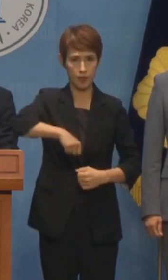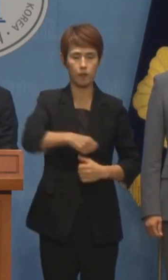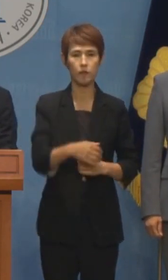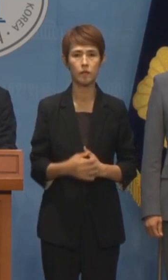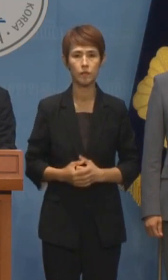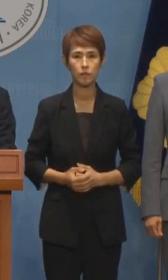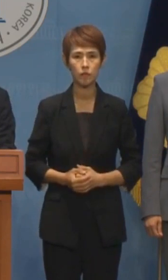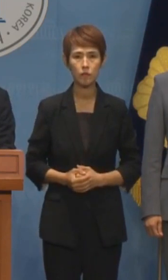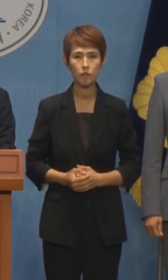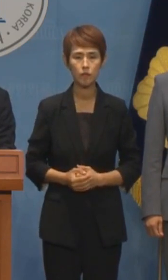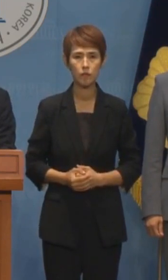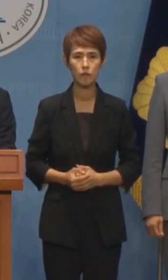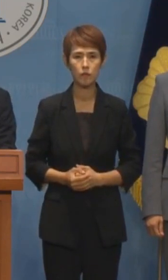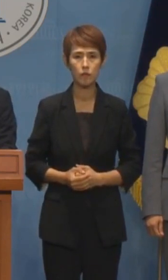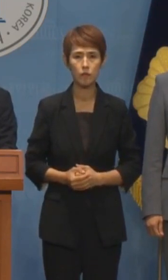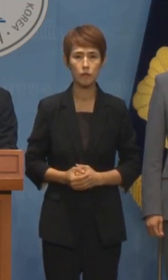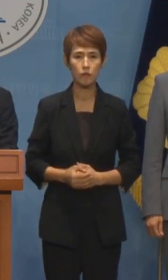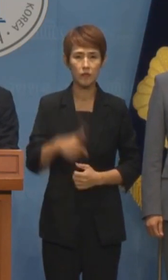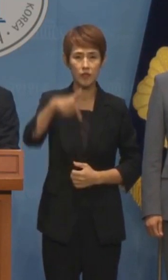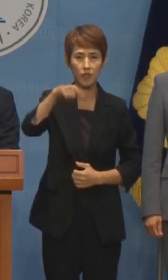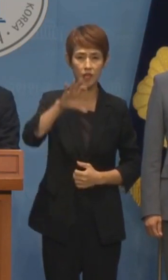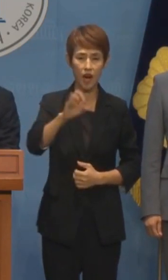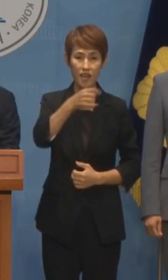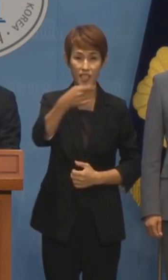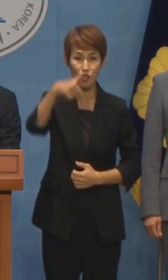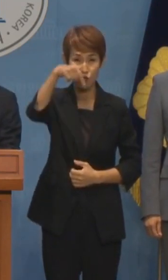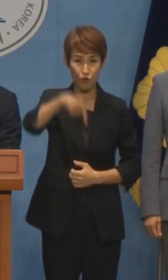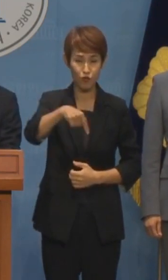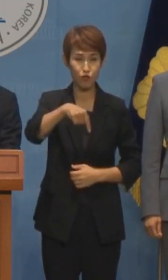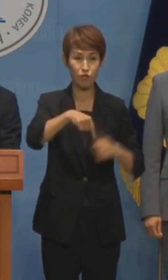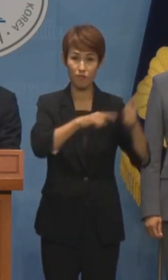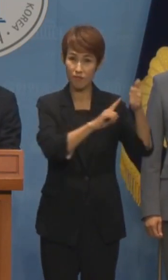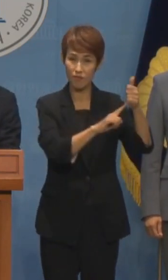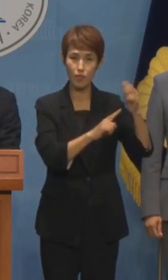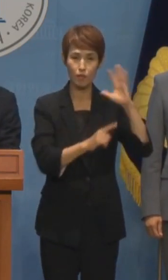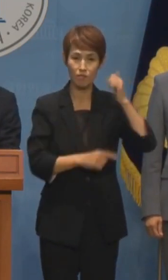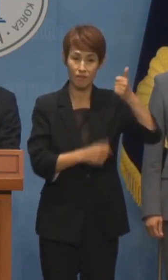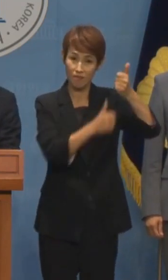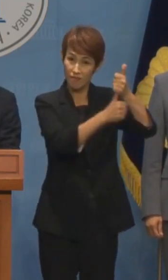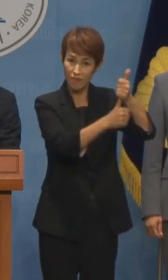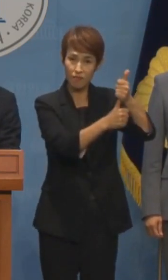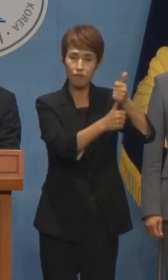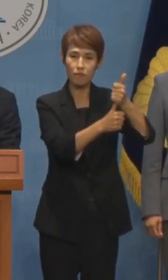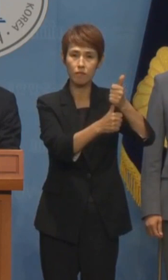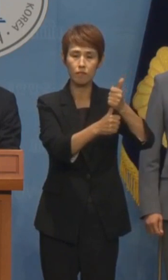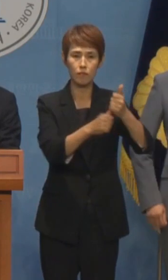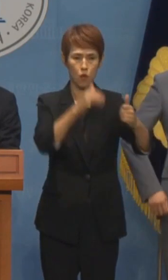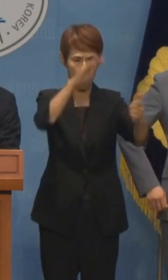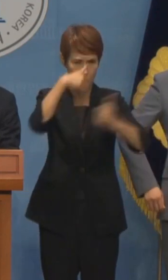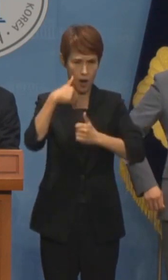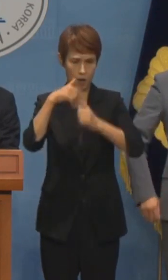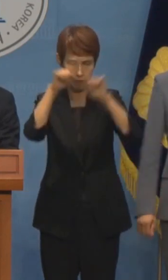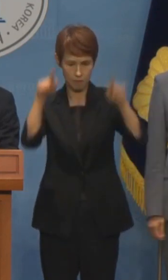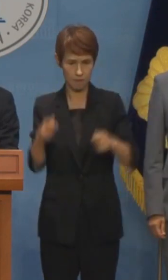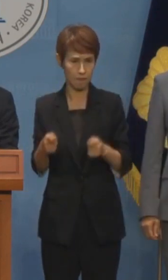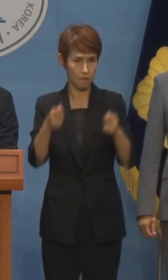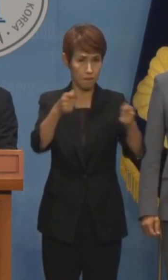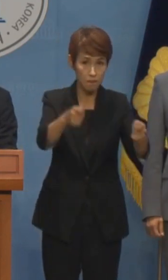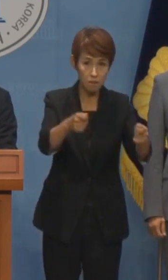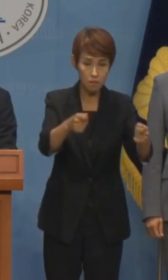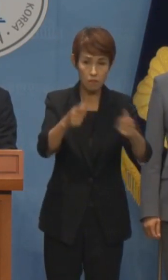위반했습니다. 특히 강의구 부속실장은 출석 요구서를 직접 전달하러 간